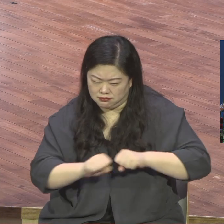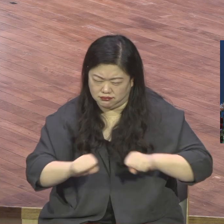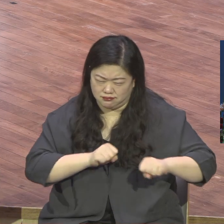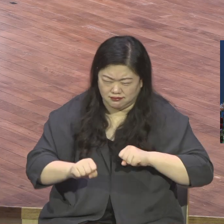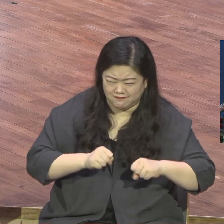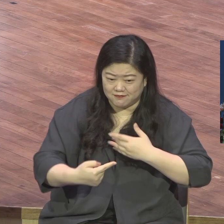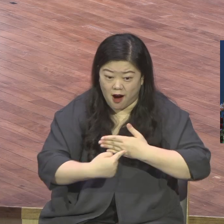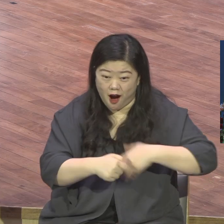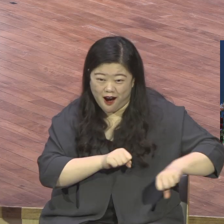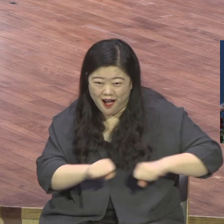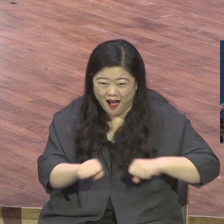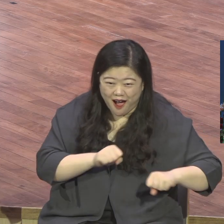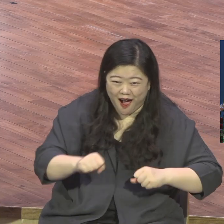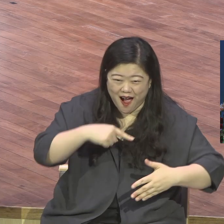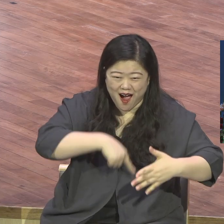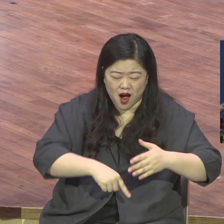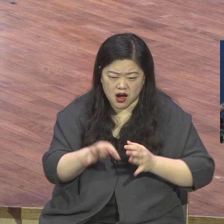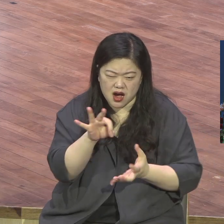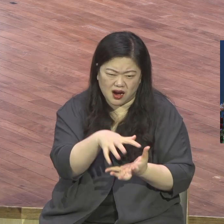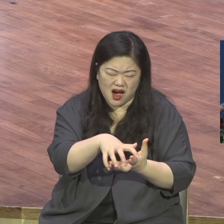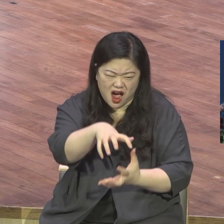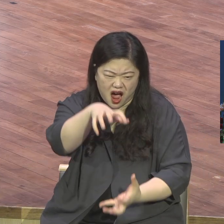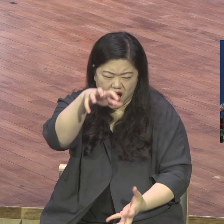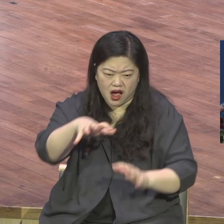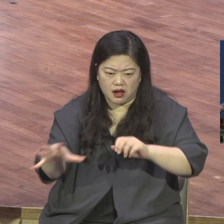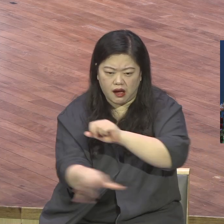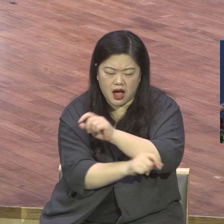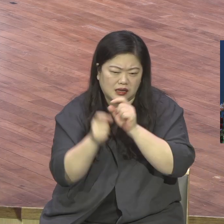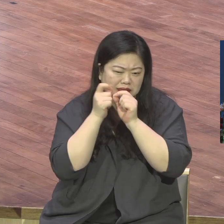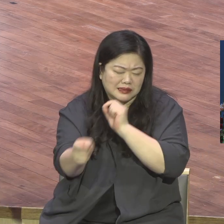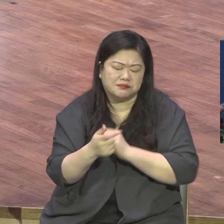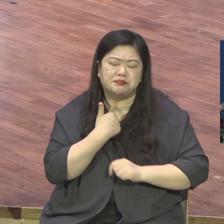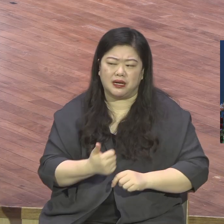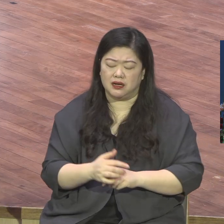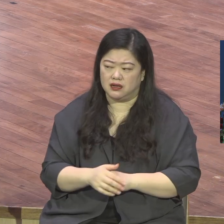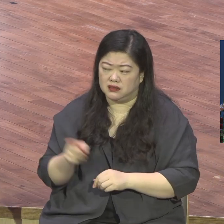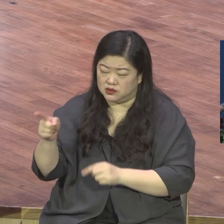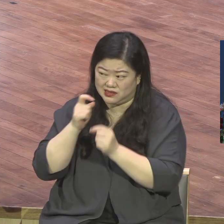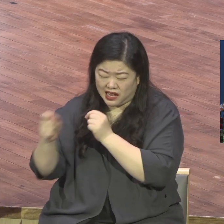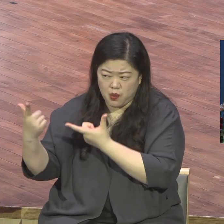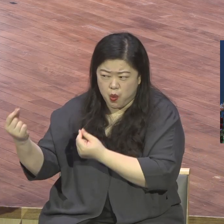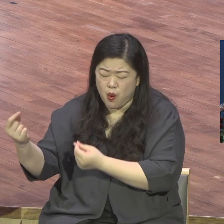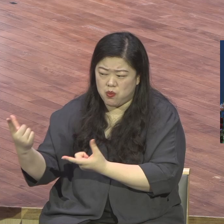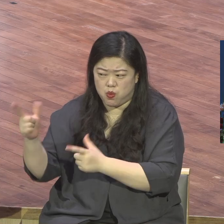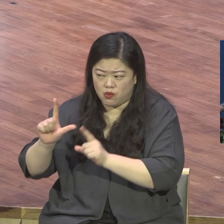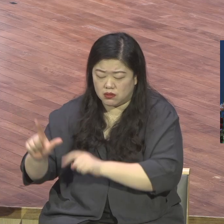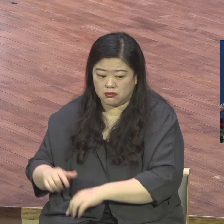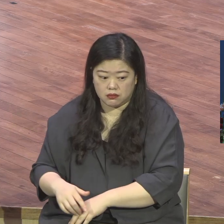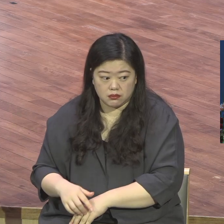근데 내가 속으로 아, 그래요? 그런 사람이 있었어요? 아, 저 사기꾼 아닙니다.